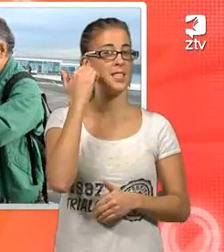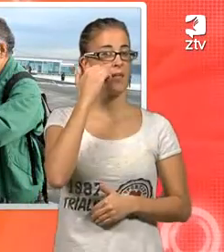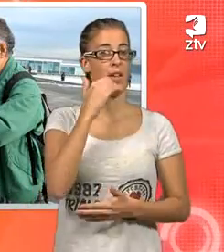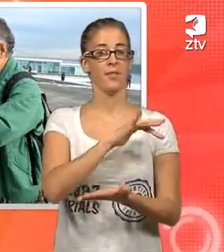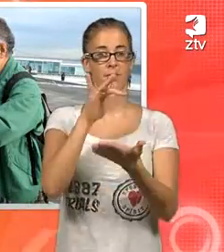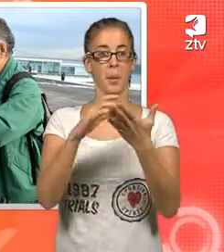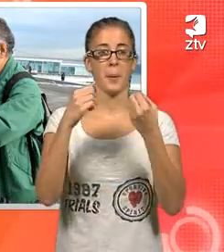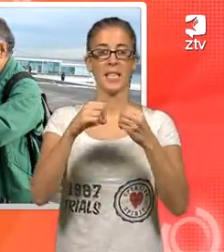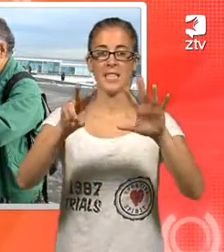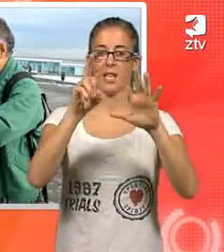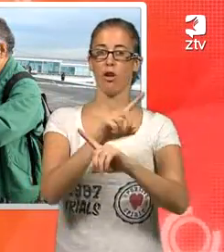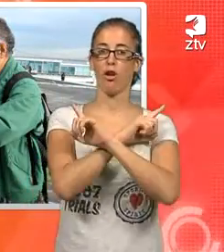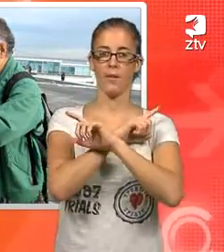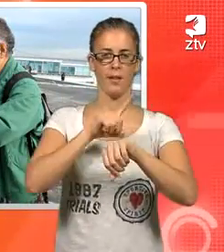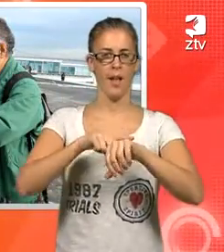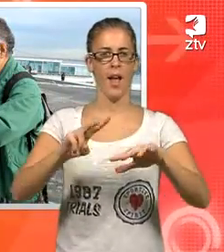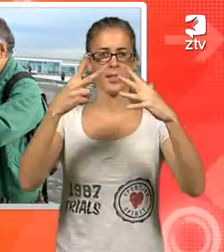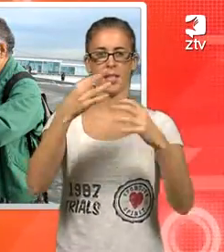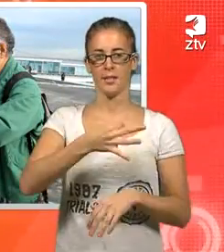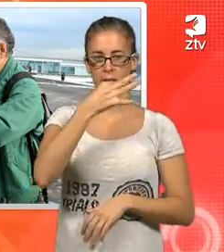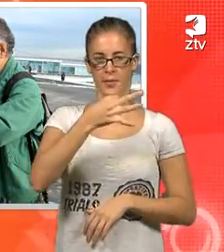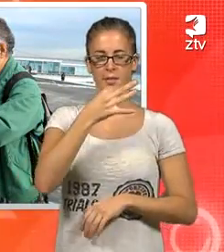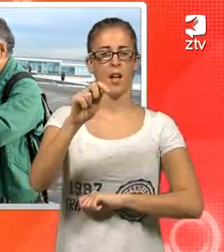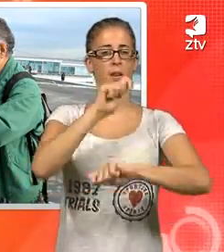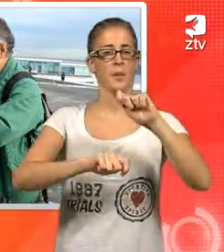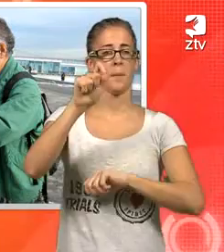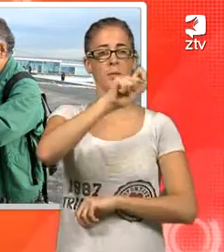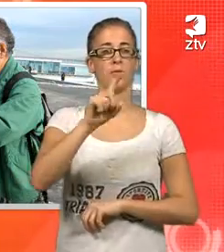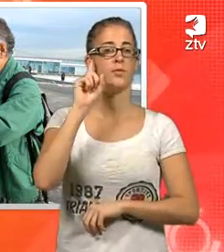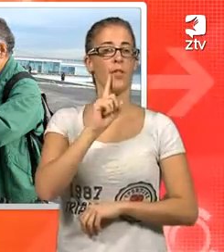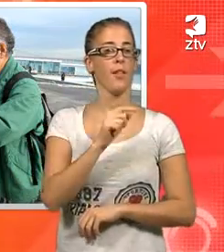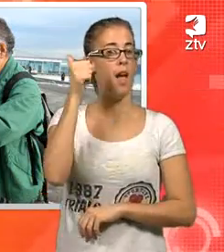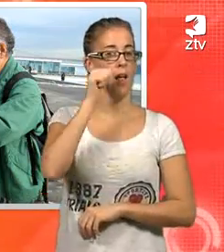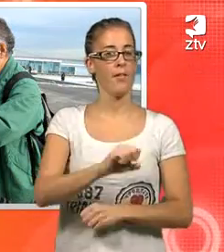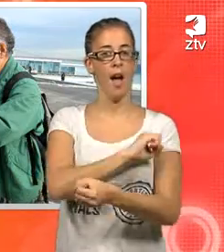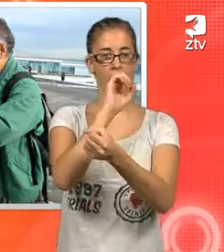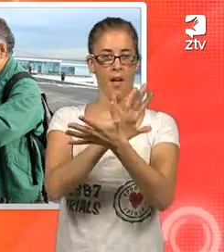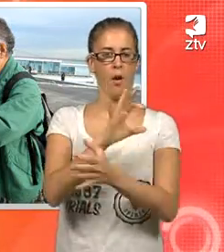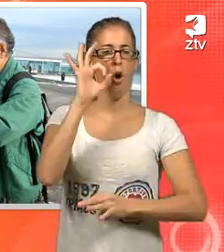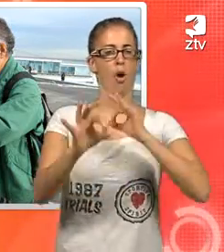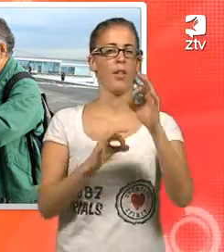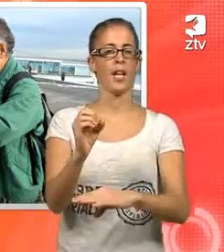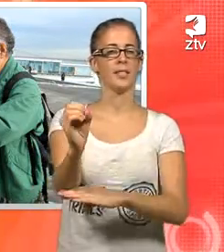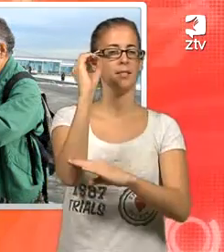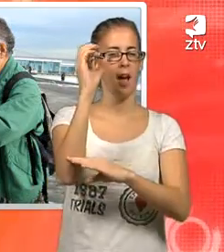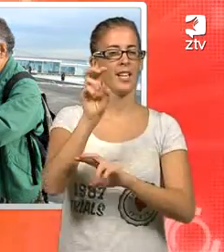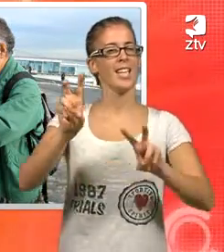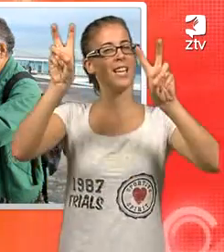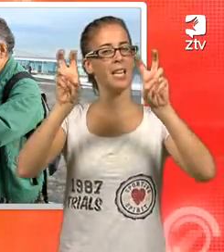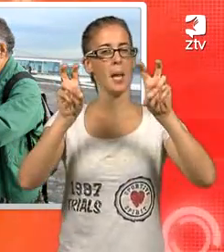El próximo sábado, día 27 de noviembre, a las 7 de la tarde, la Asociación de Personas Sordas de Álava, Araba Cogorrak, organizará una charla